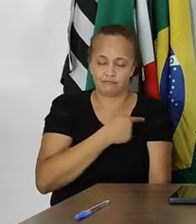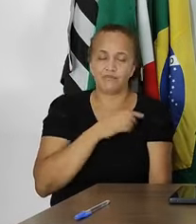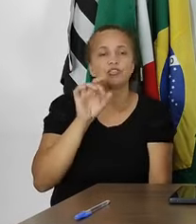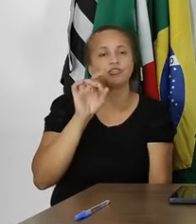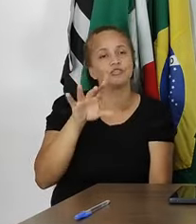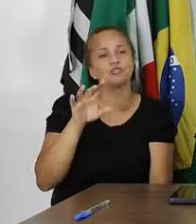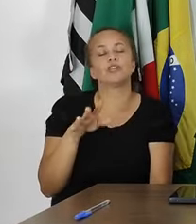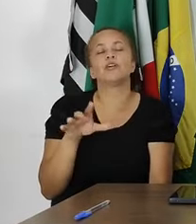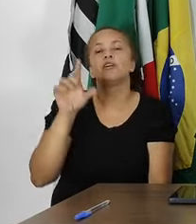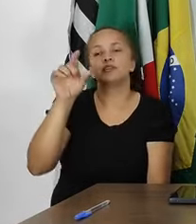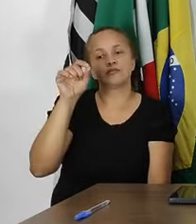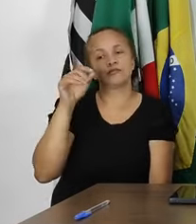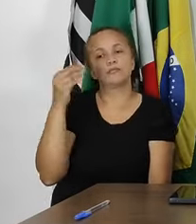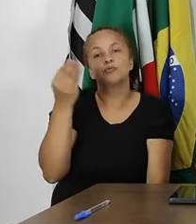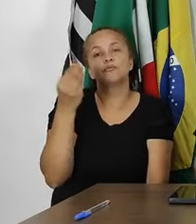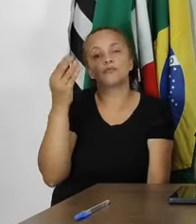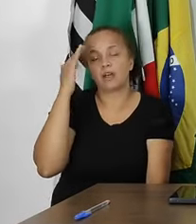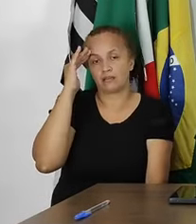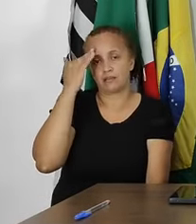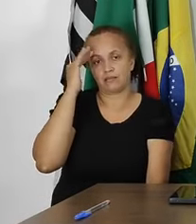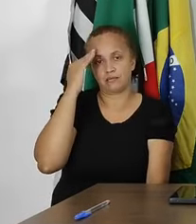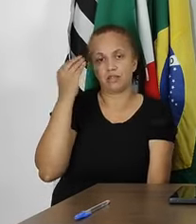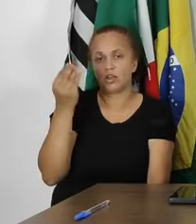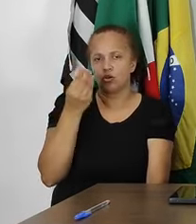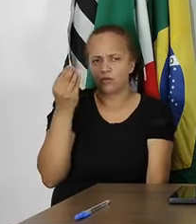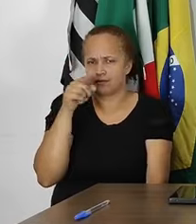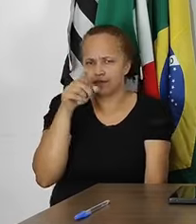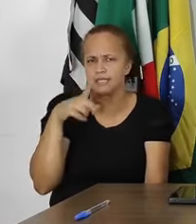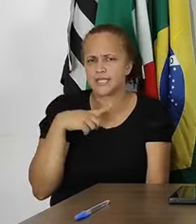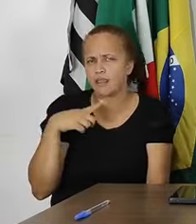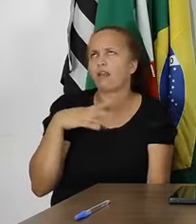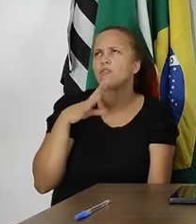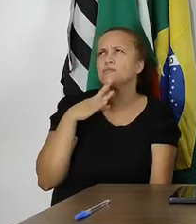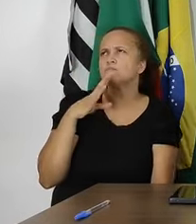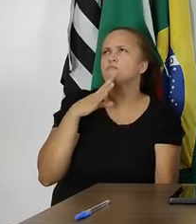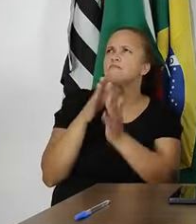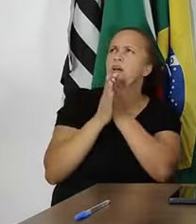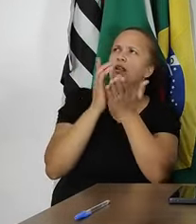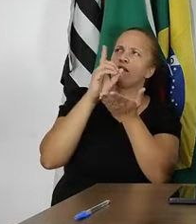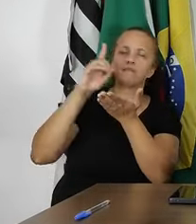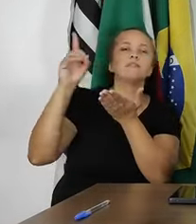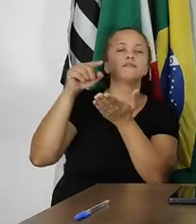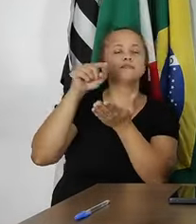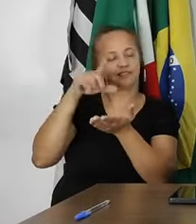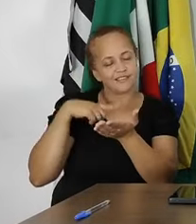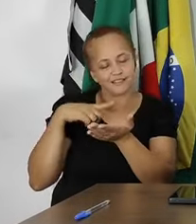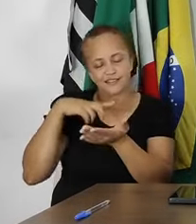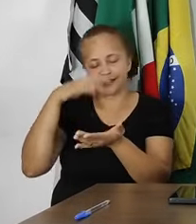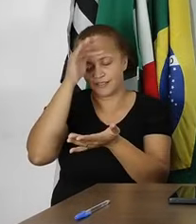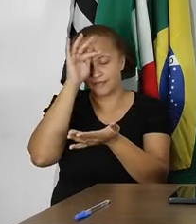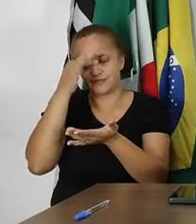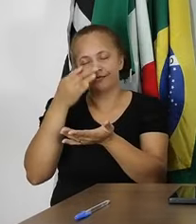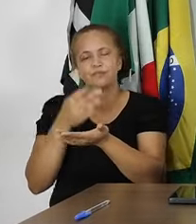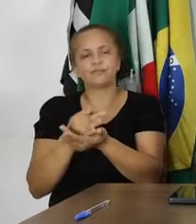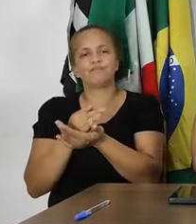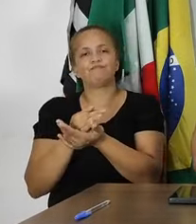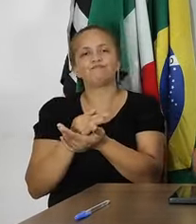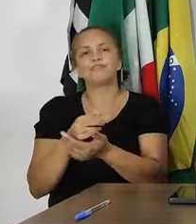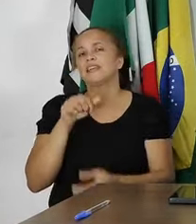o conhecimento revelado chega, a fé chega. Aonde não há um conhecimento revelado,